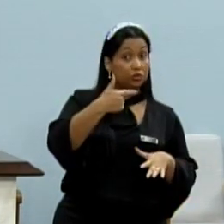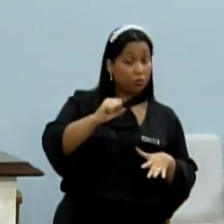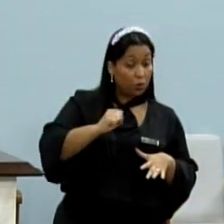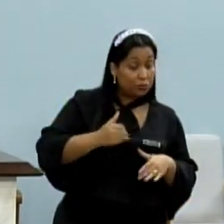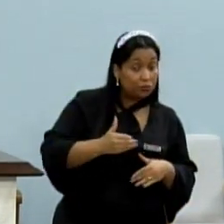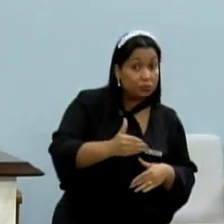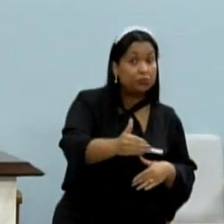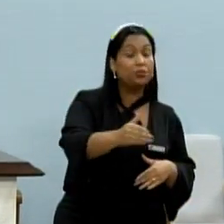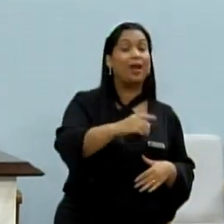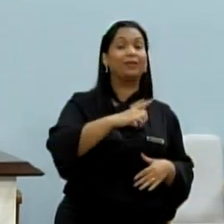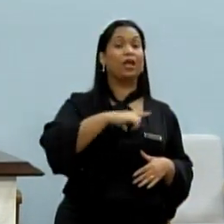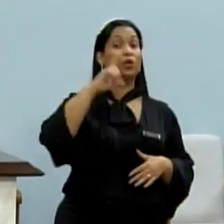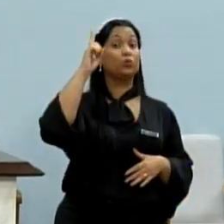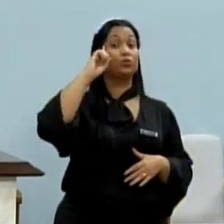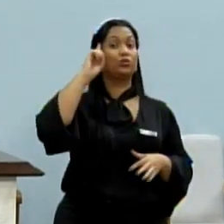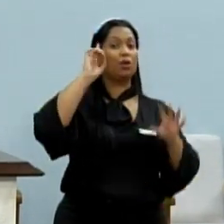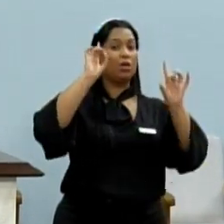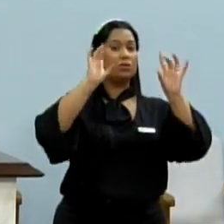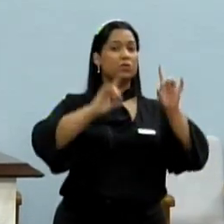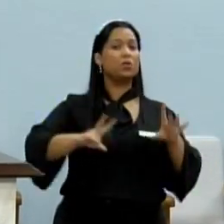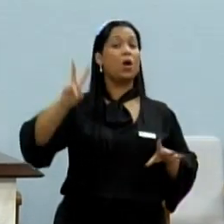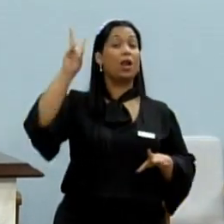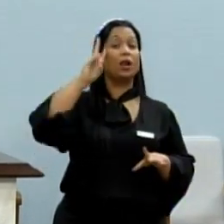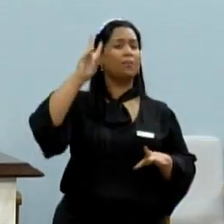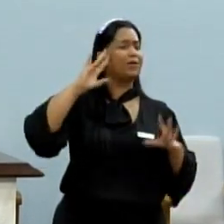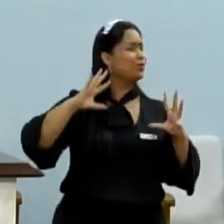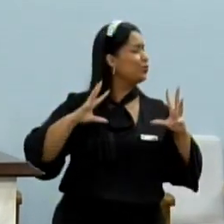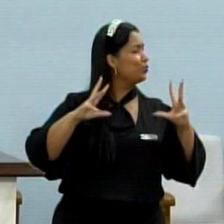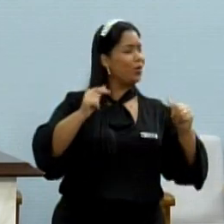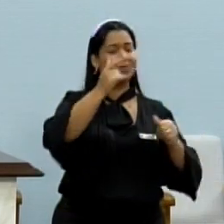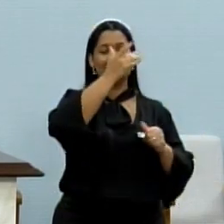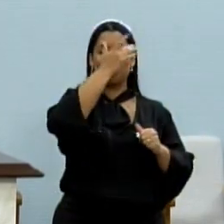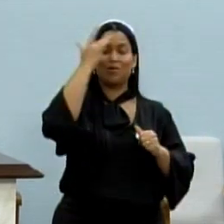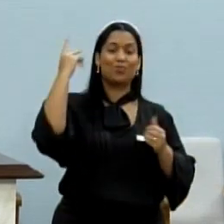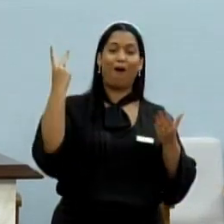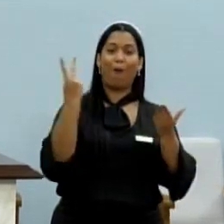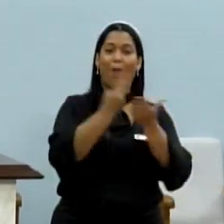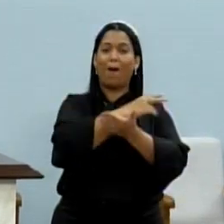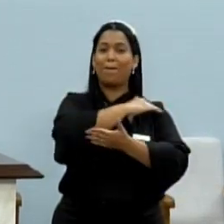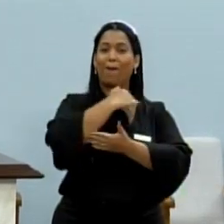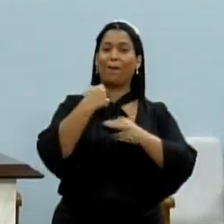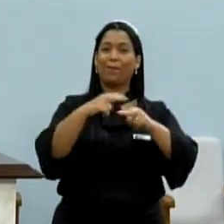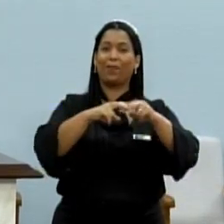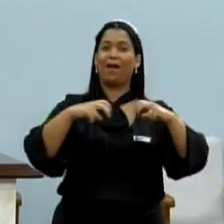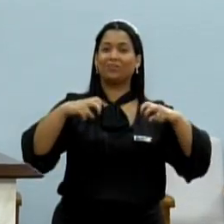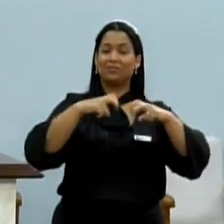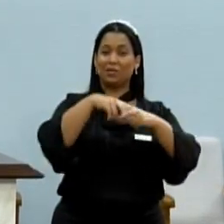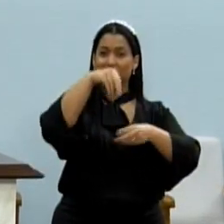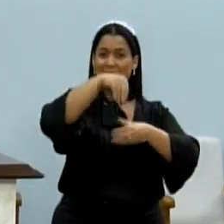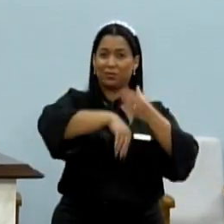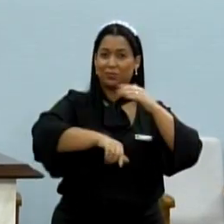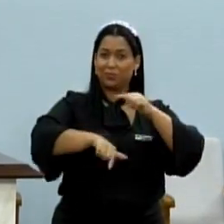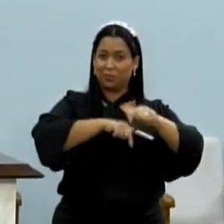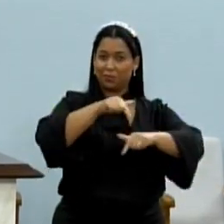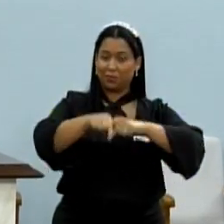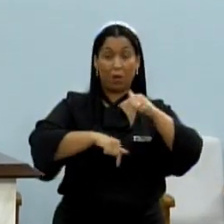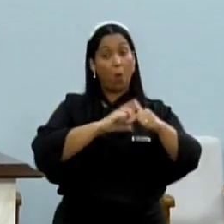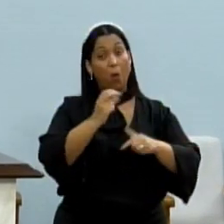próximo tem o dia destinado à memória de todas as vítimas de acidente e de doença do trabalho,